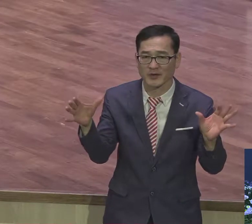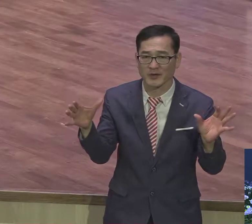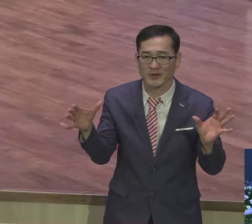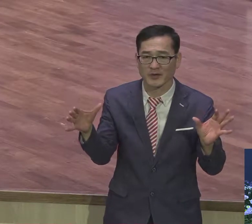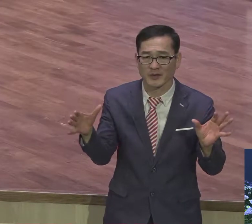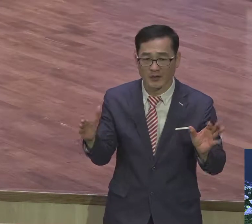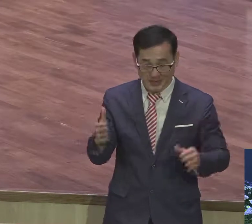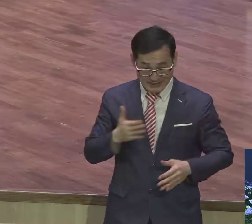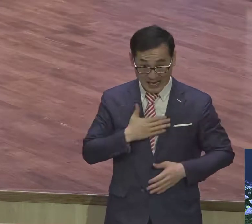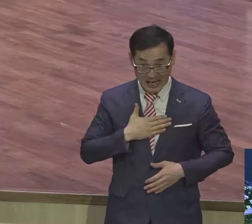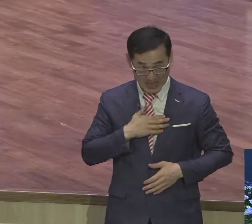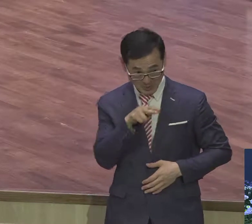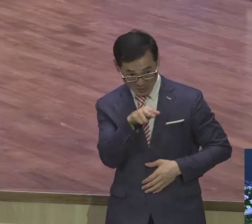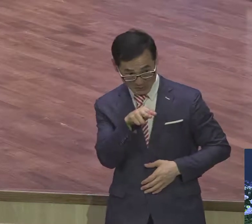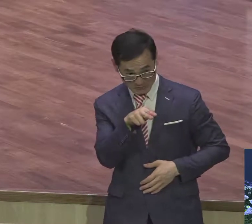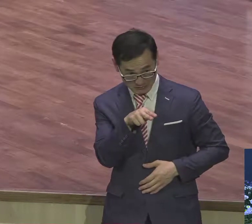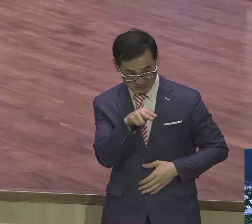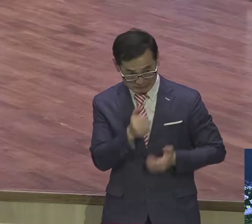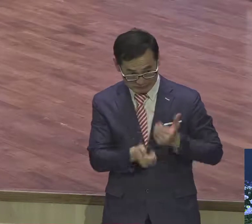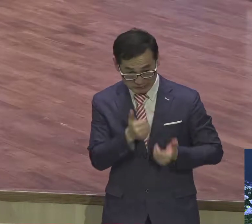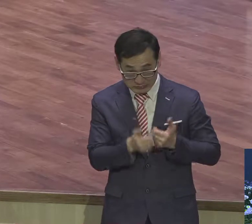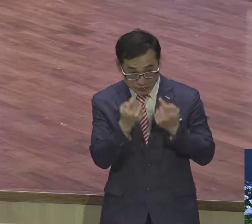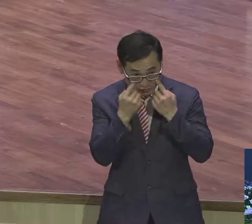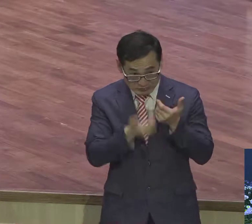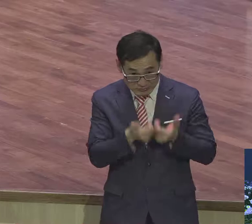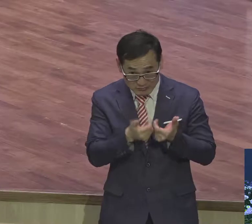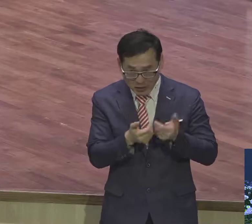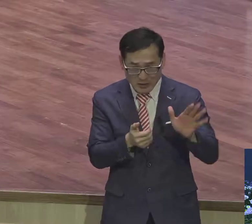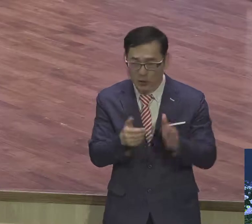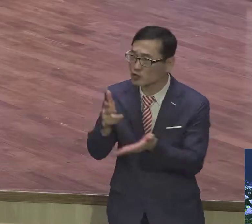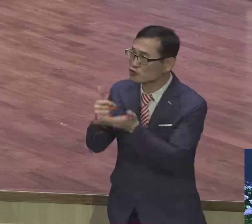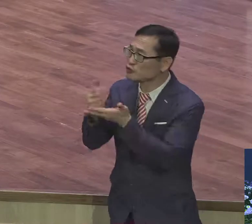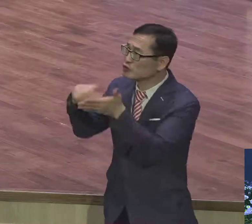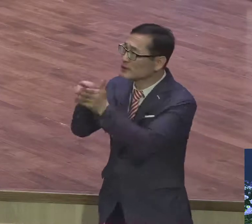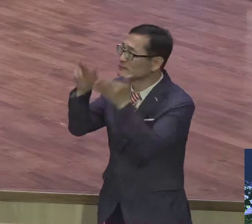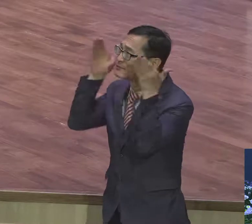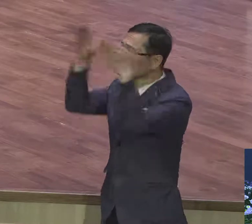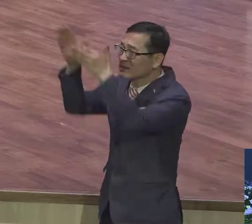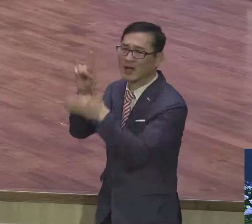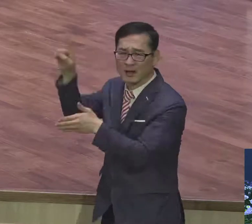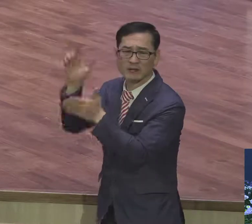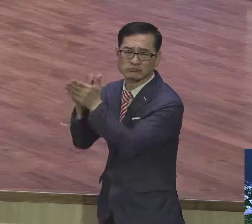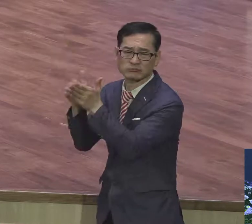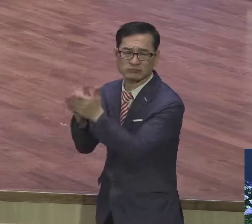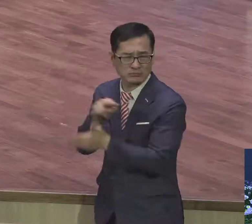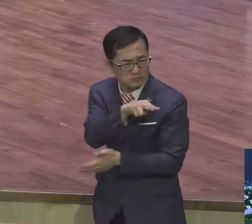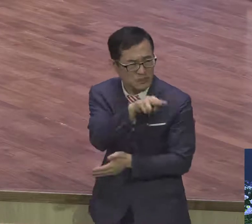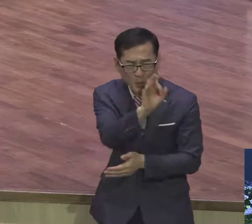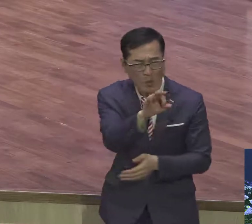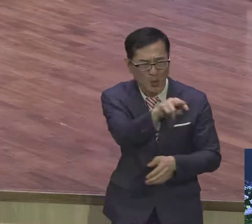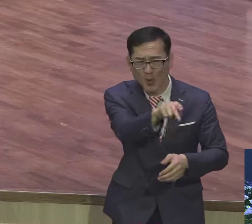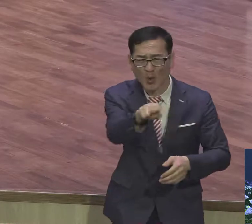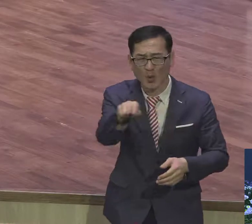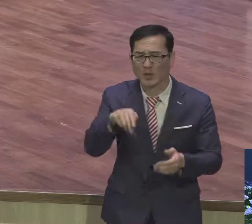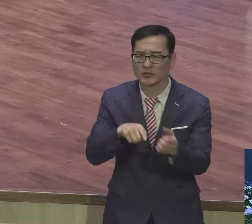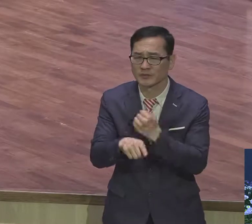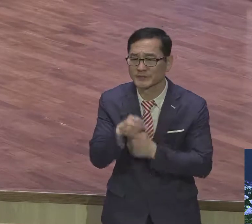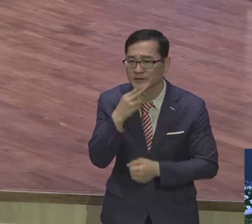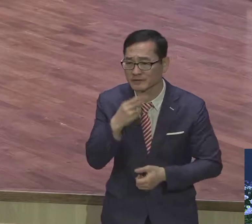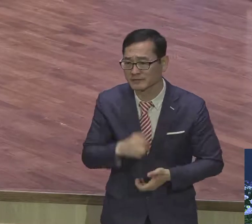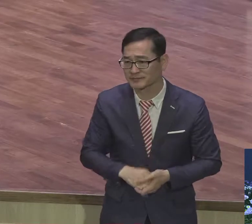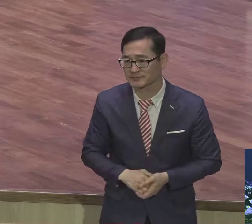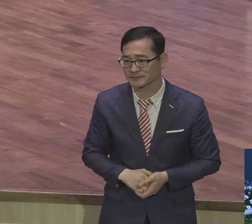오직 주를 위한 삶을 살아야 된다 이게 영적 본질이라는 것입니다 구원받은 자 스위스의